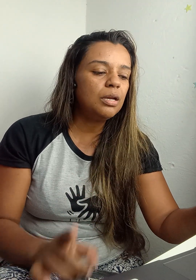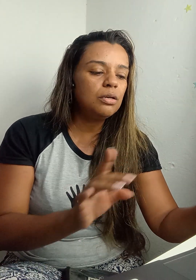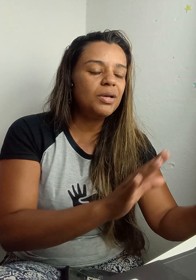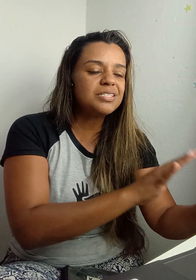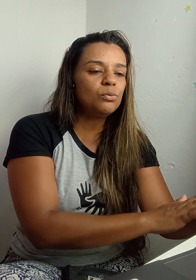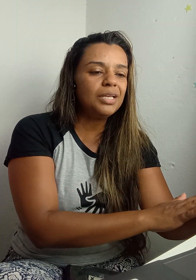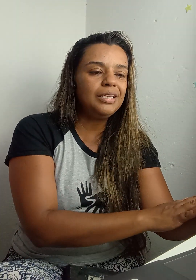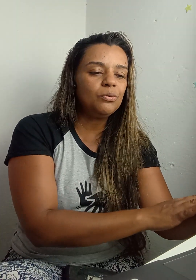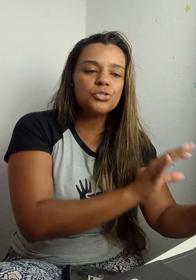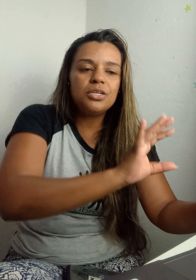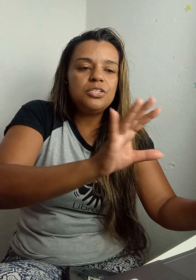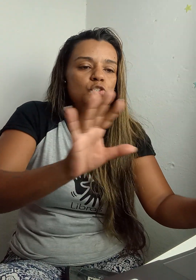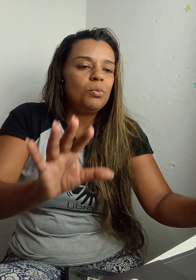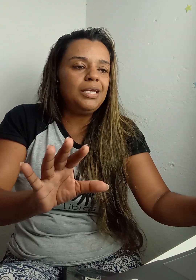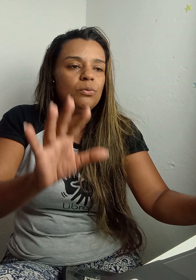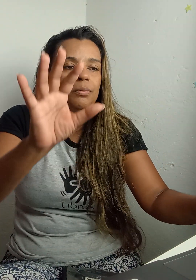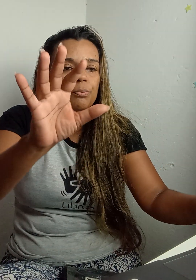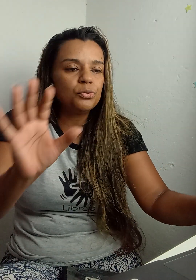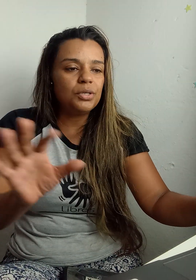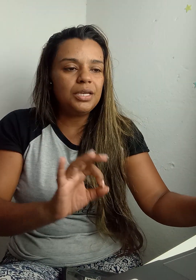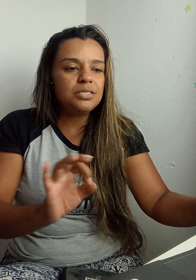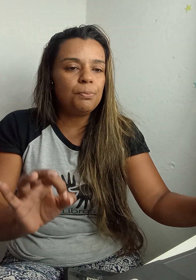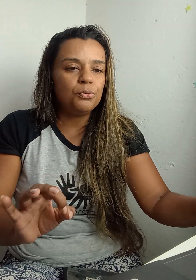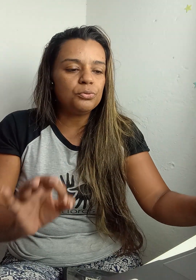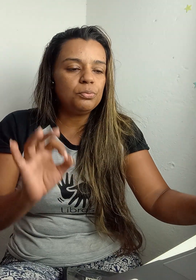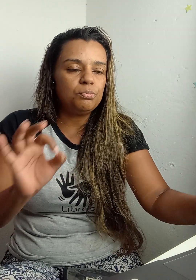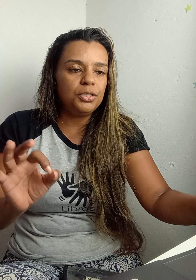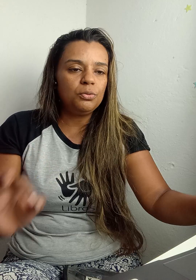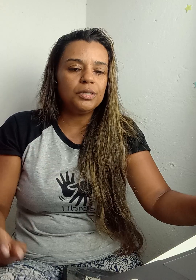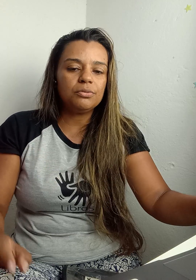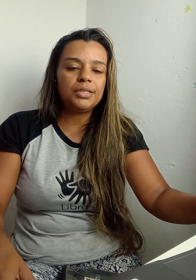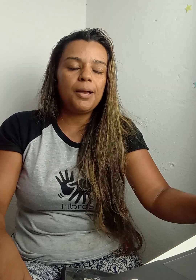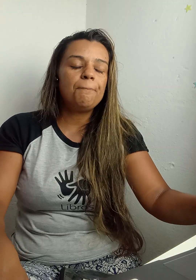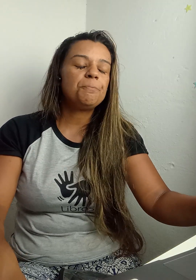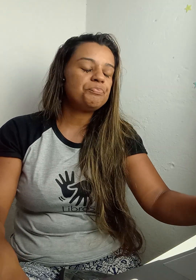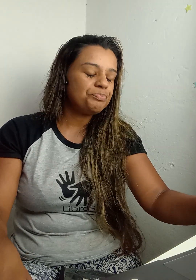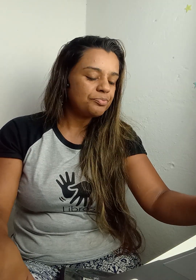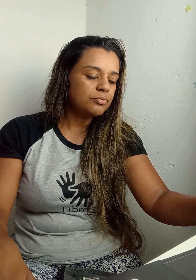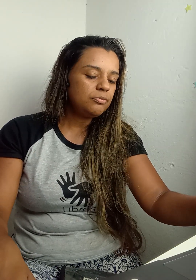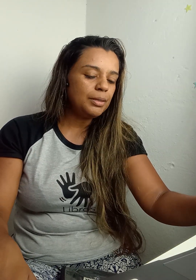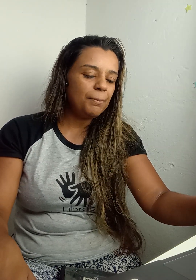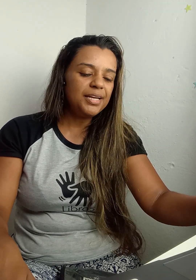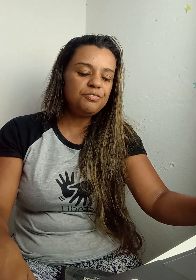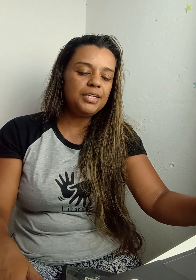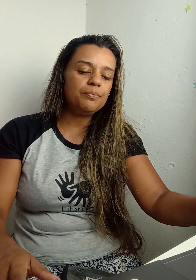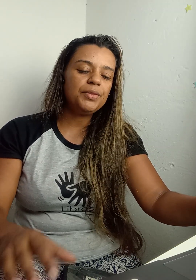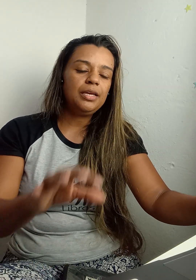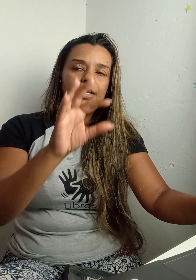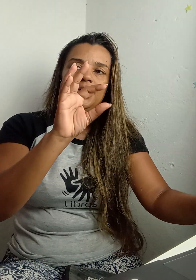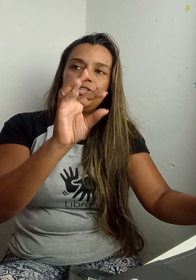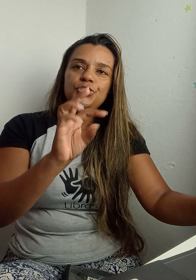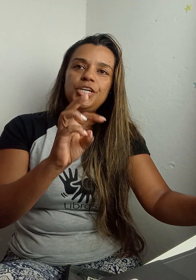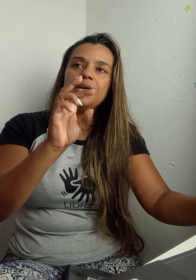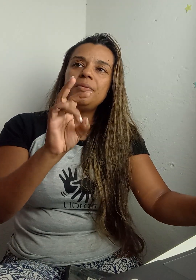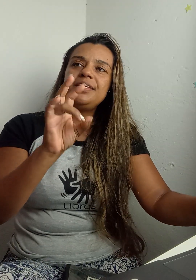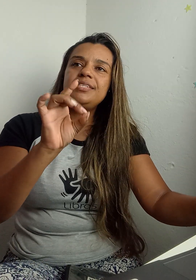não é a segunda língua. Só existe uma língua, português e ponto. Por enquanto, tá? Maravilha. Dia, mês e